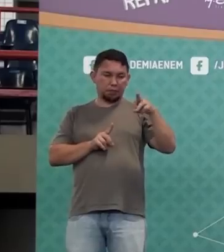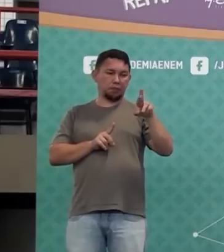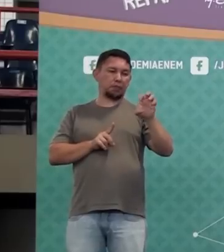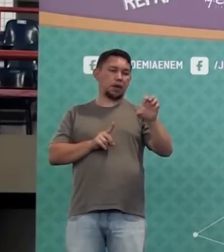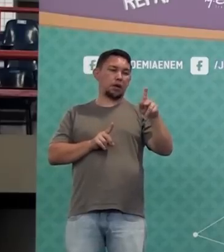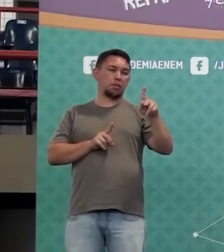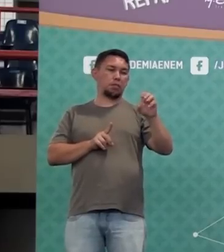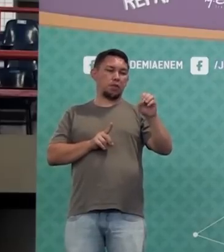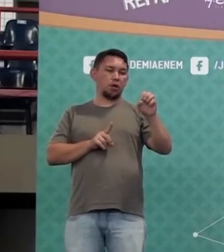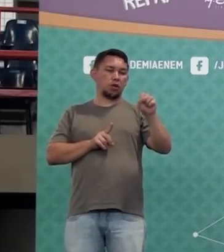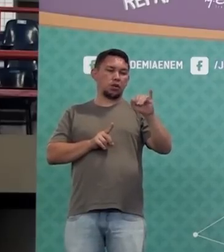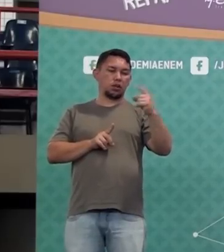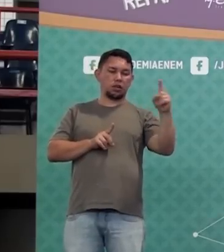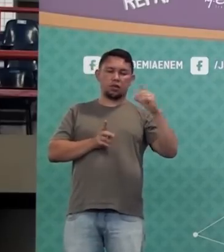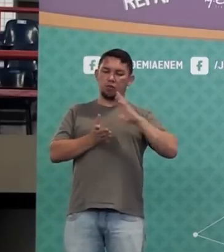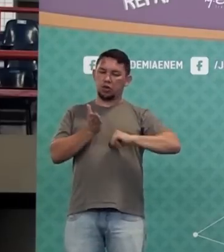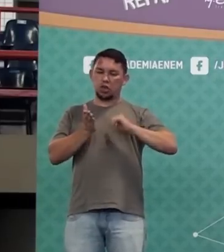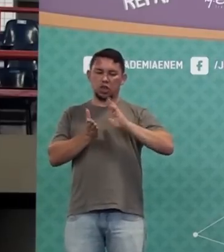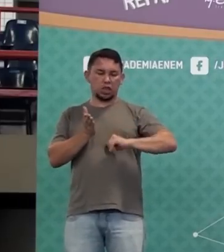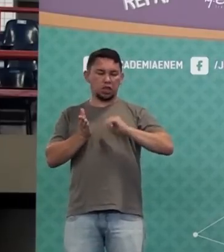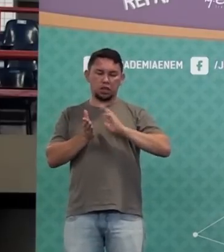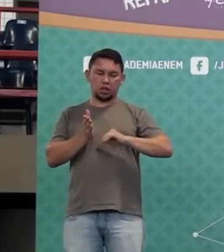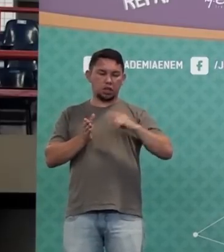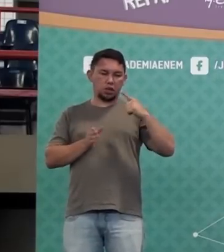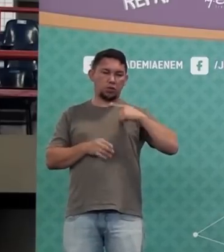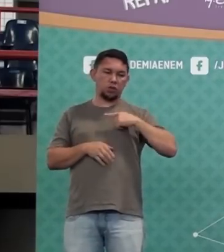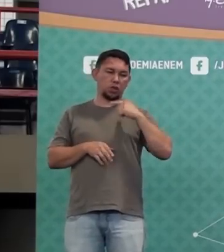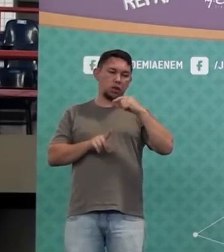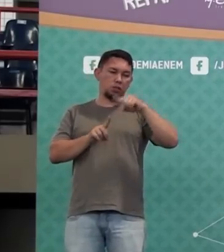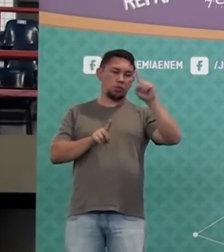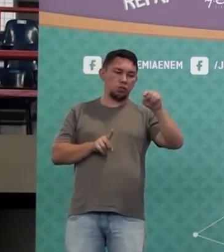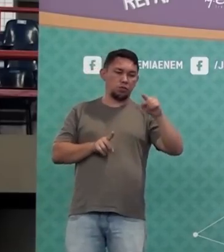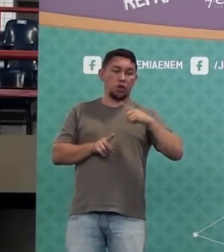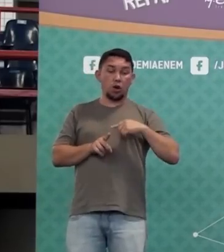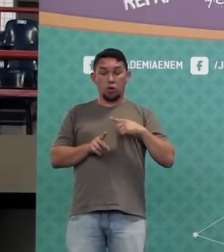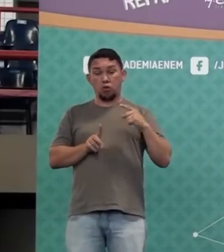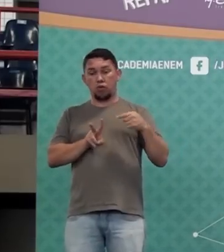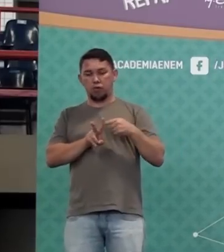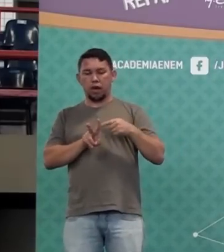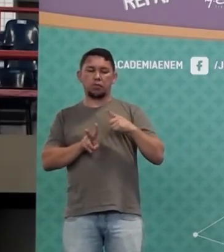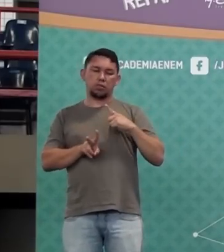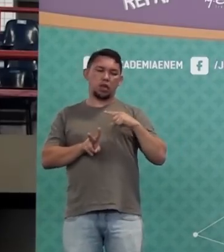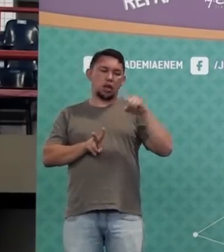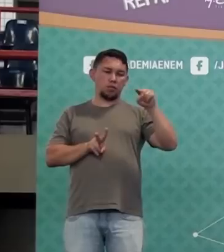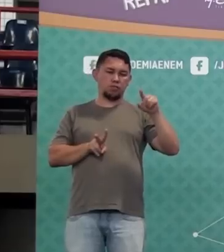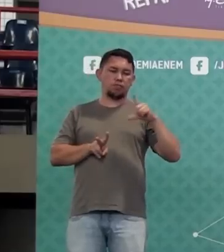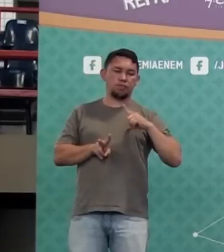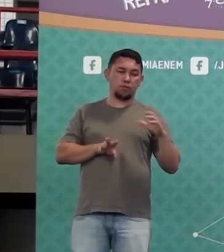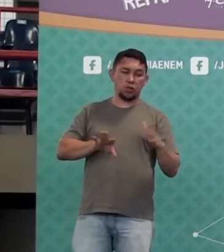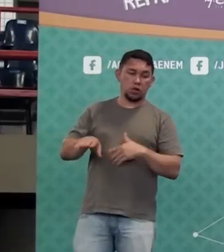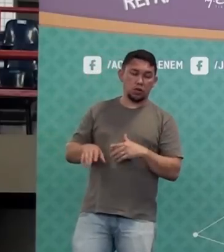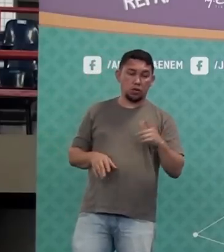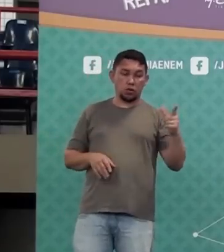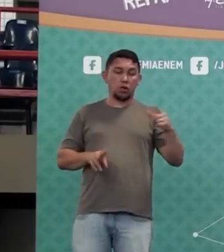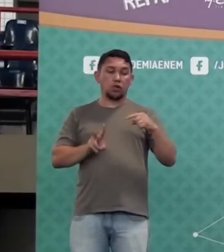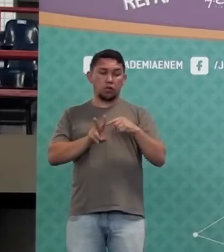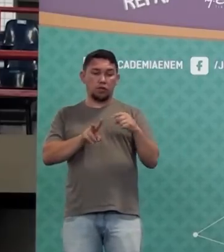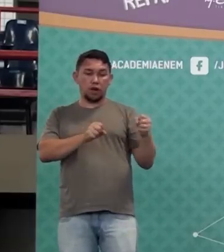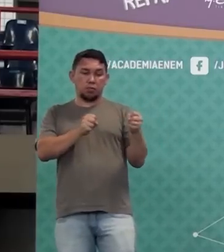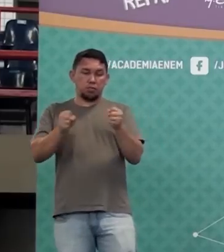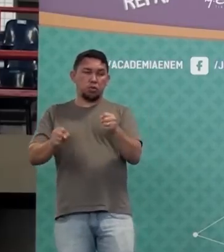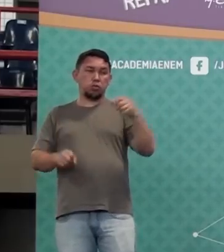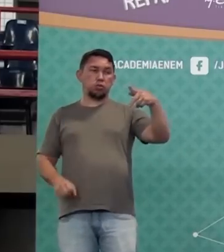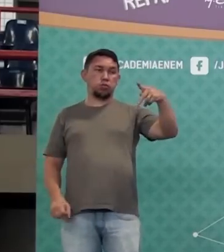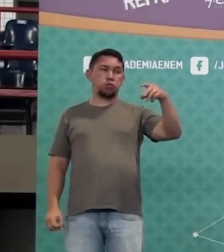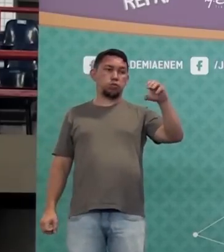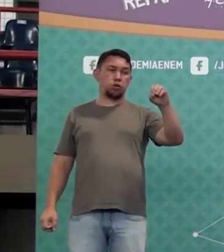aqui, sem acento, que é preposição. Ele manteve o acento. E o verbo poder. E é muito importante